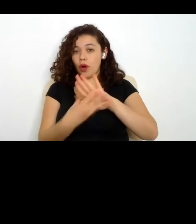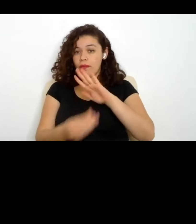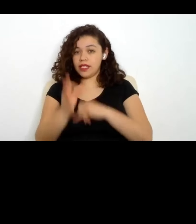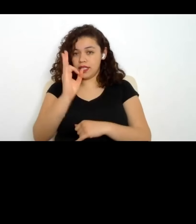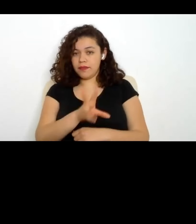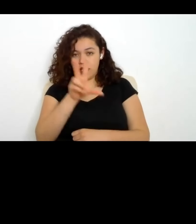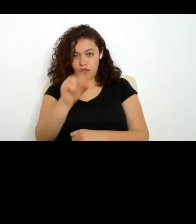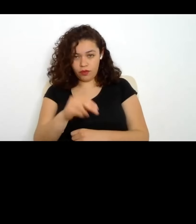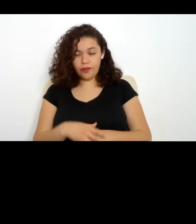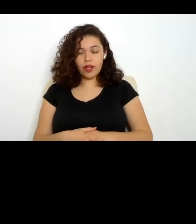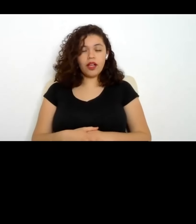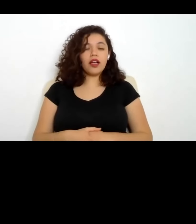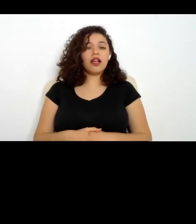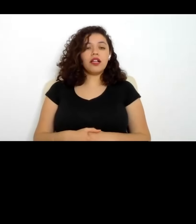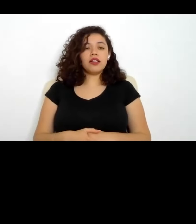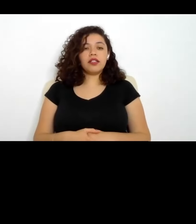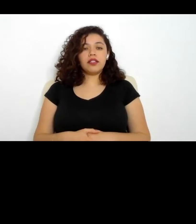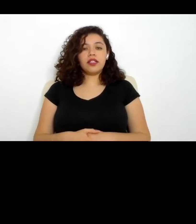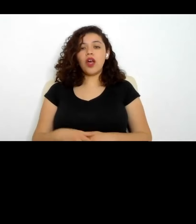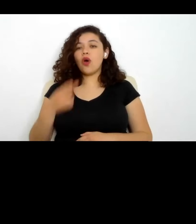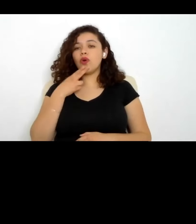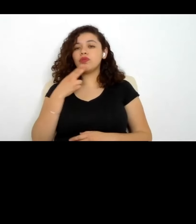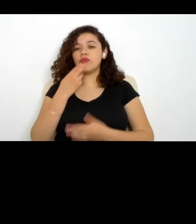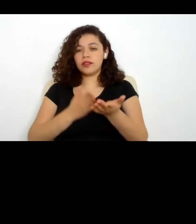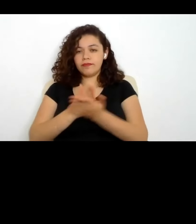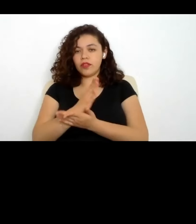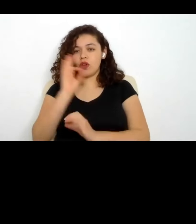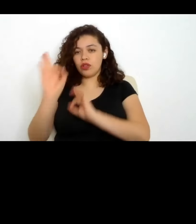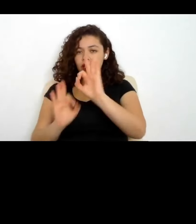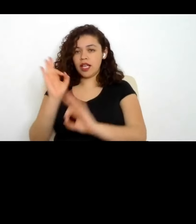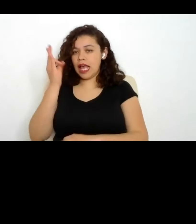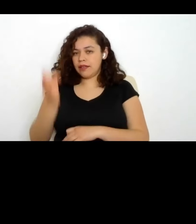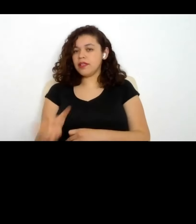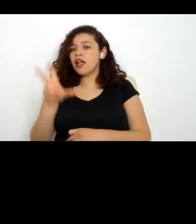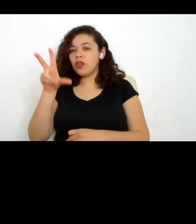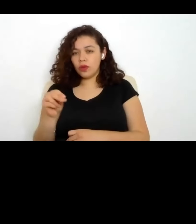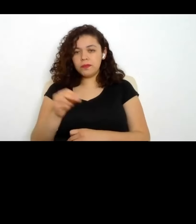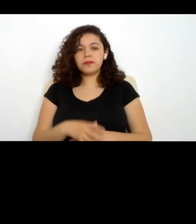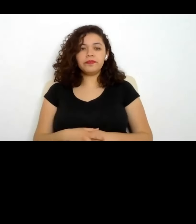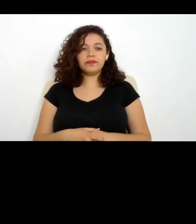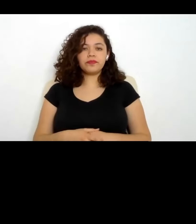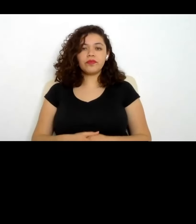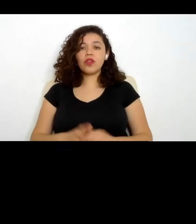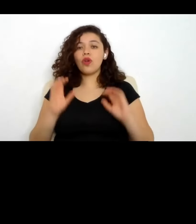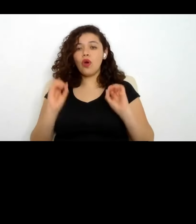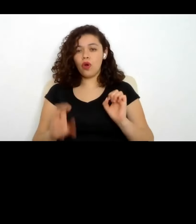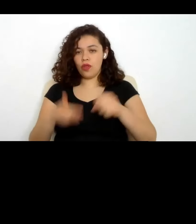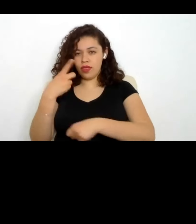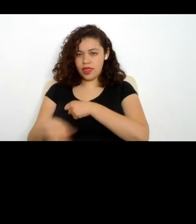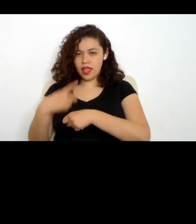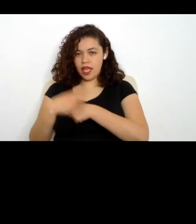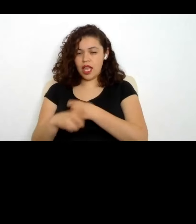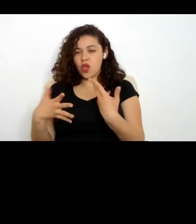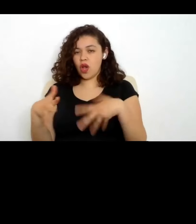autorizadas, el uso, acceso o tratamiento no autorizado, o el daño, la